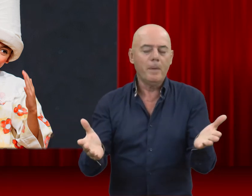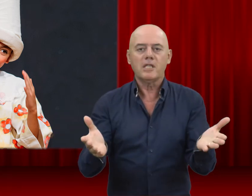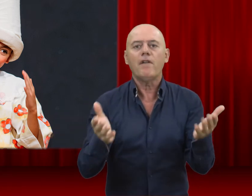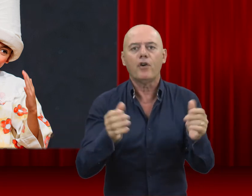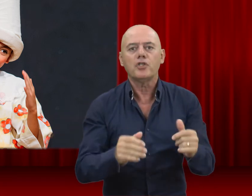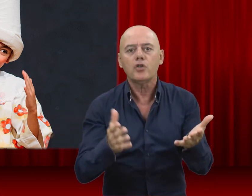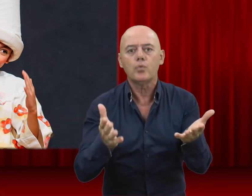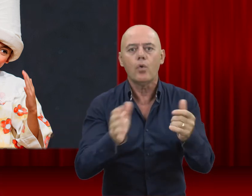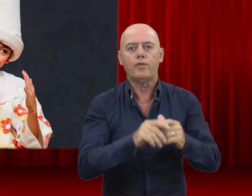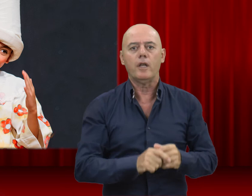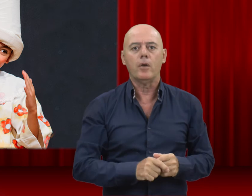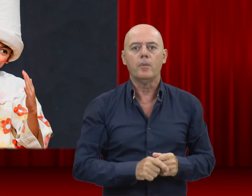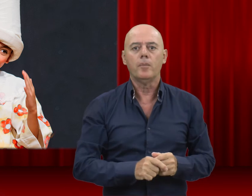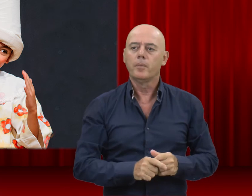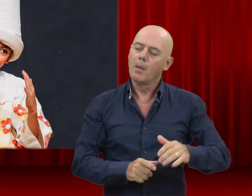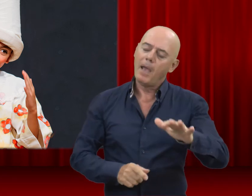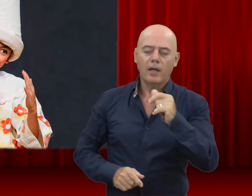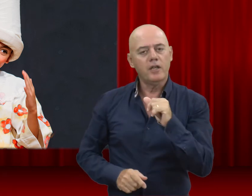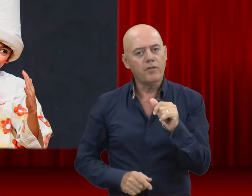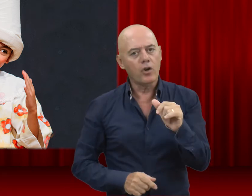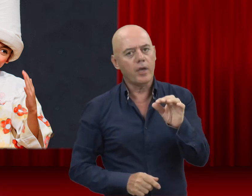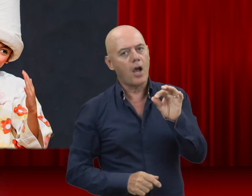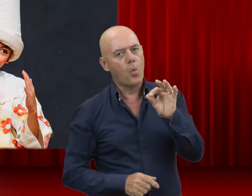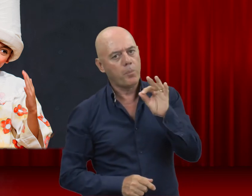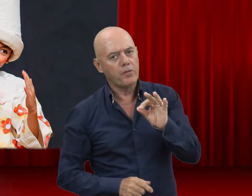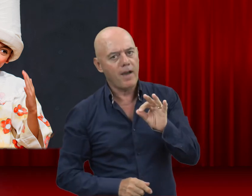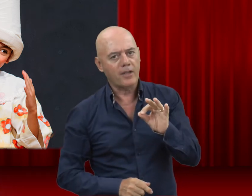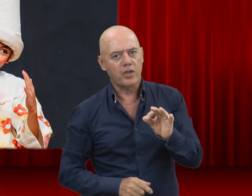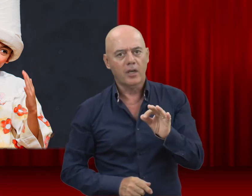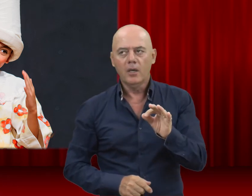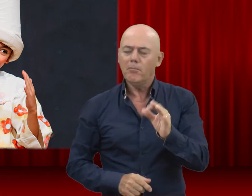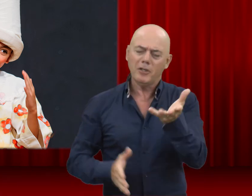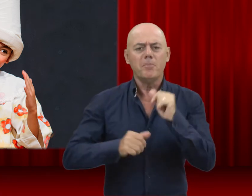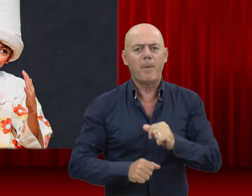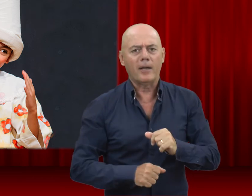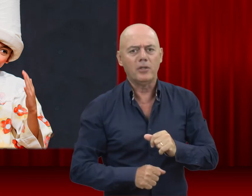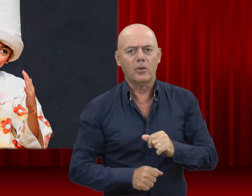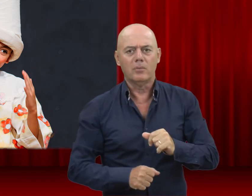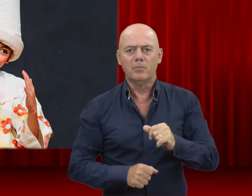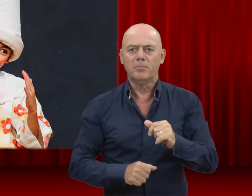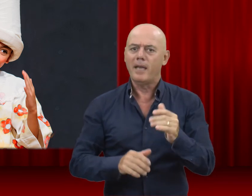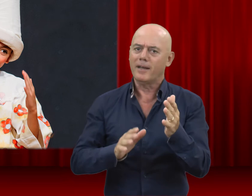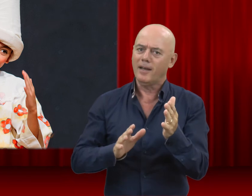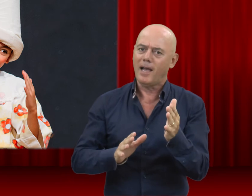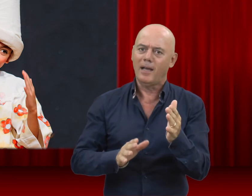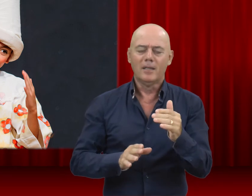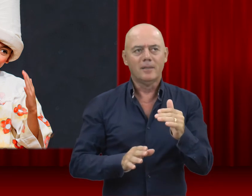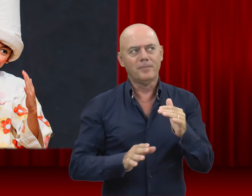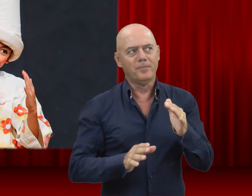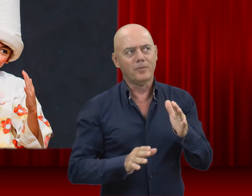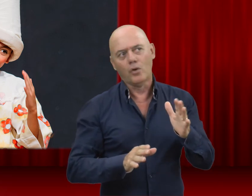che lui pensava fosse suo figlio. Ma a dire il vero era un po' vivace, ma simpatico. Beh, in